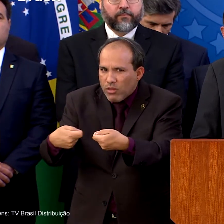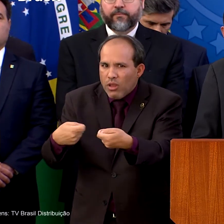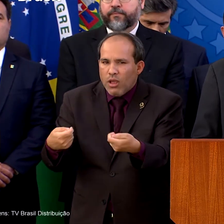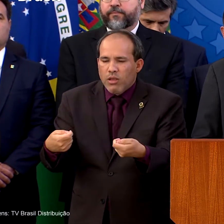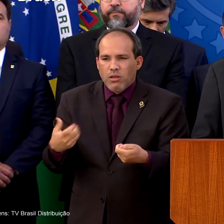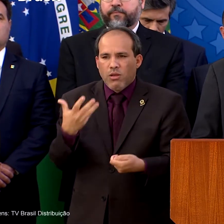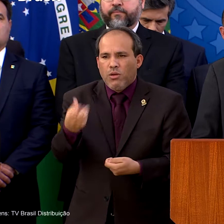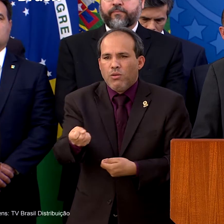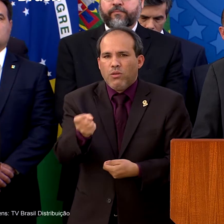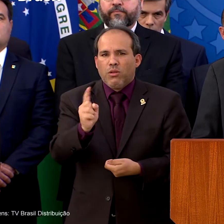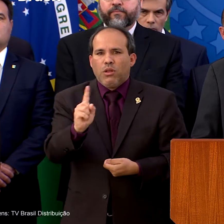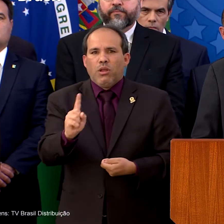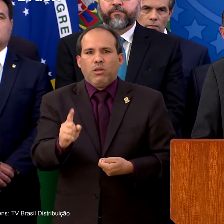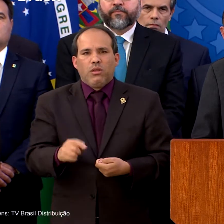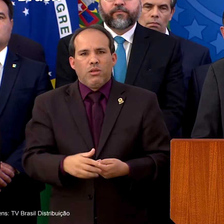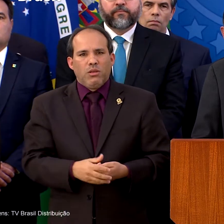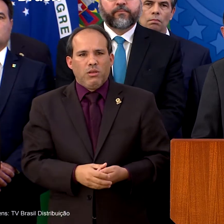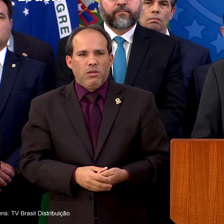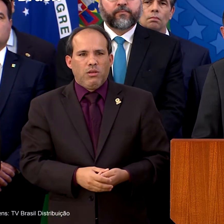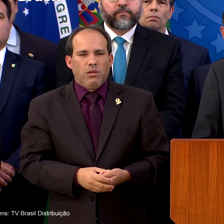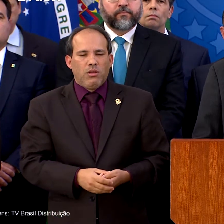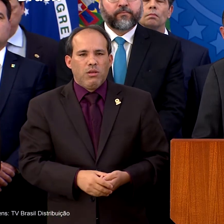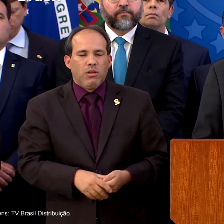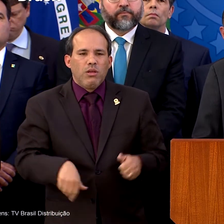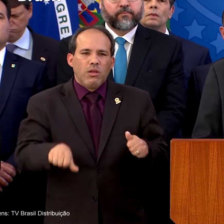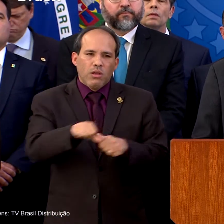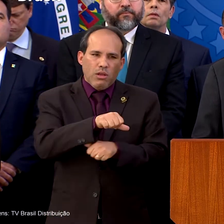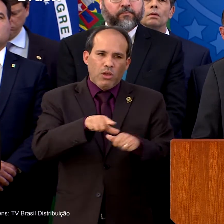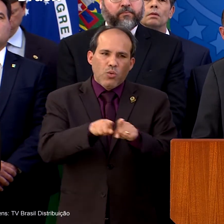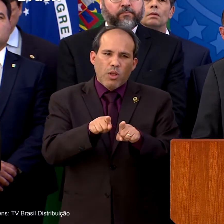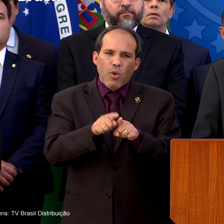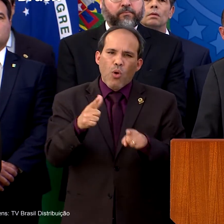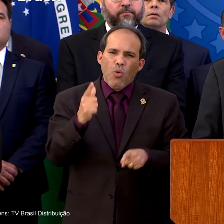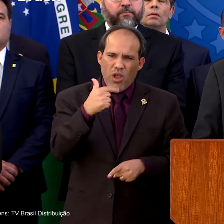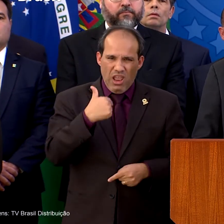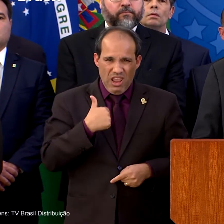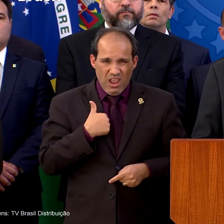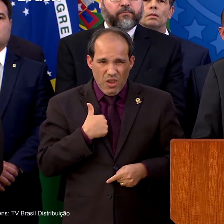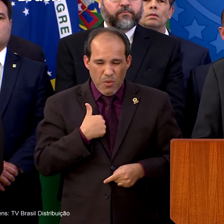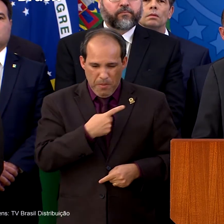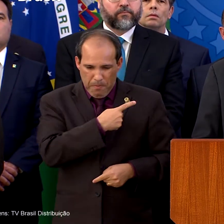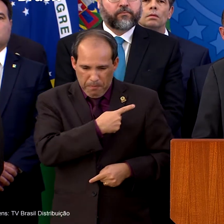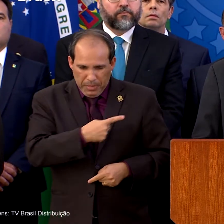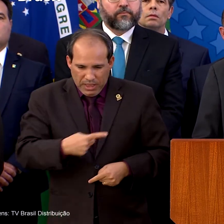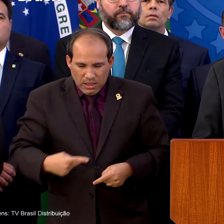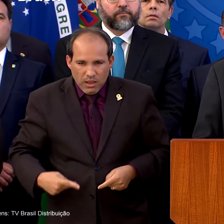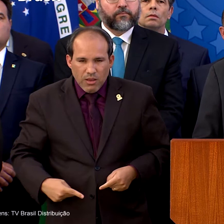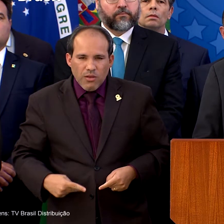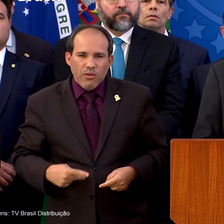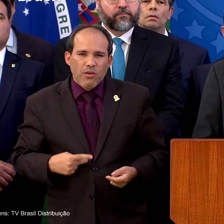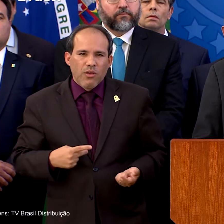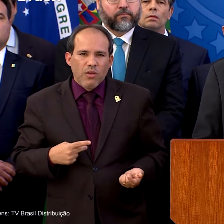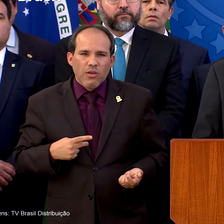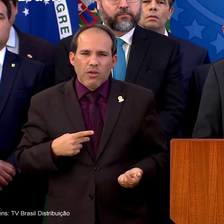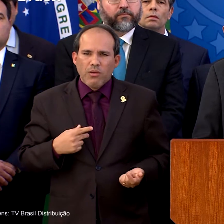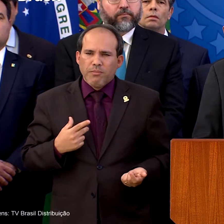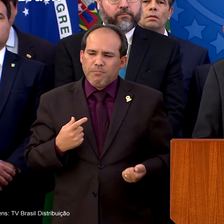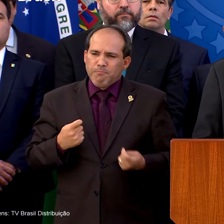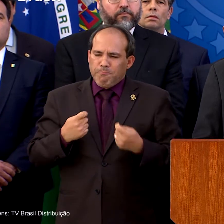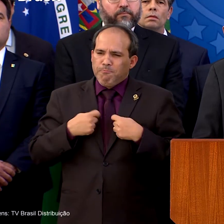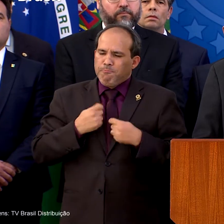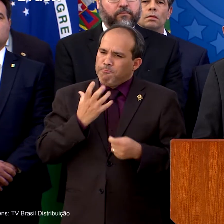ah e outra coisa é desmoralizante para um presidente ouvir isso